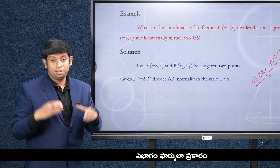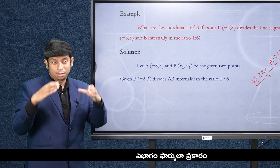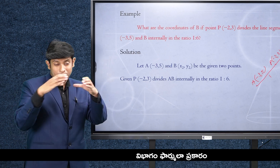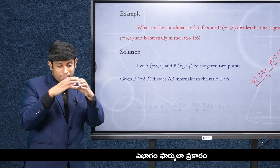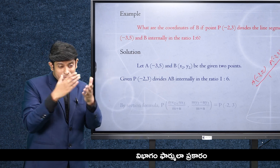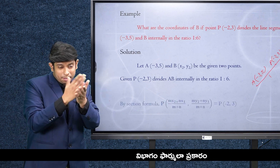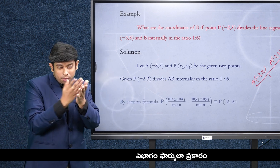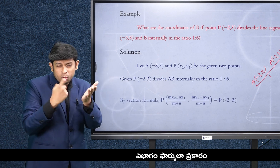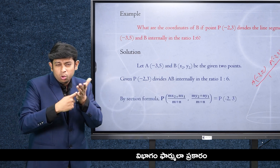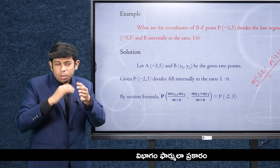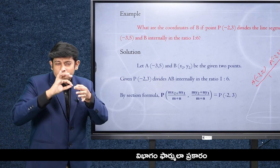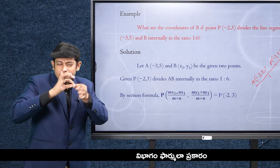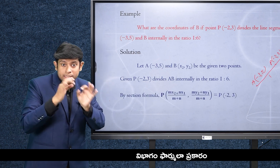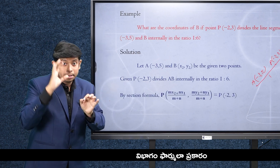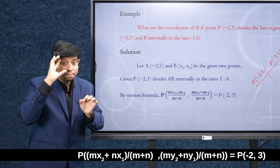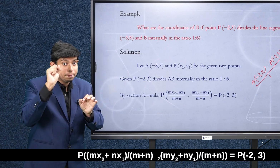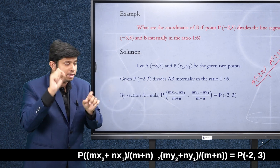విభాగం ఫార్ములా ప్రకారం